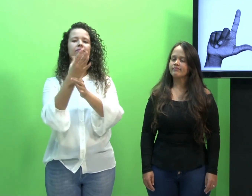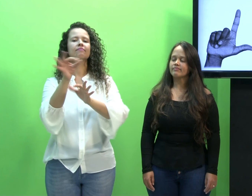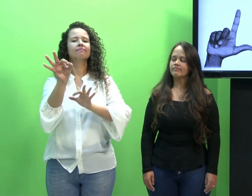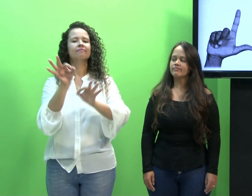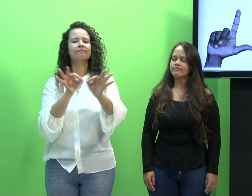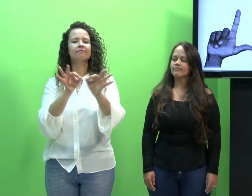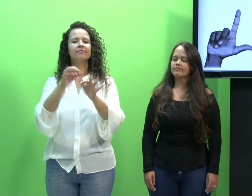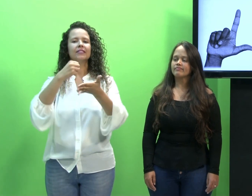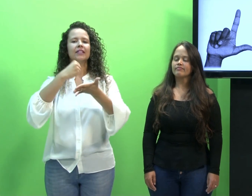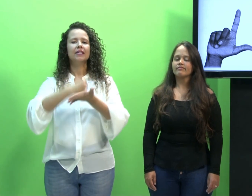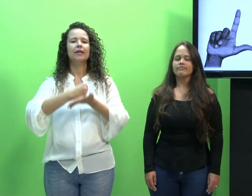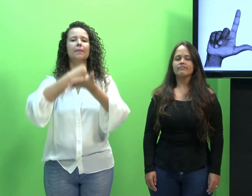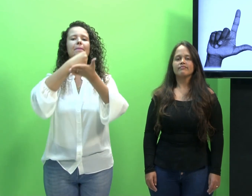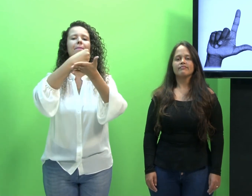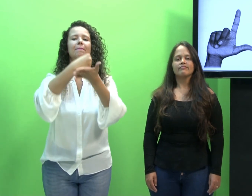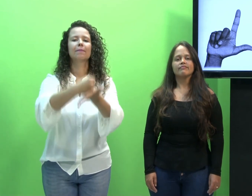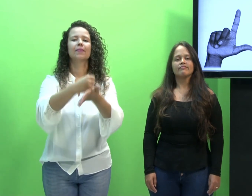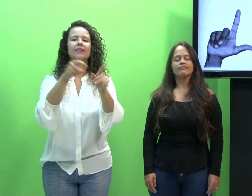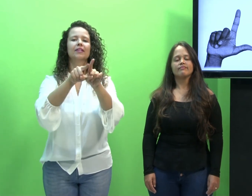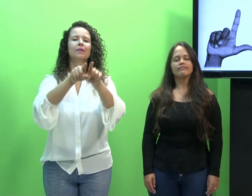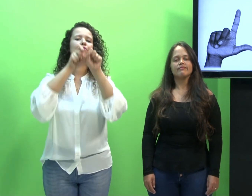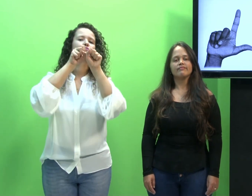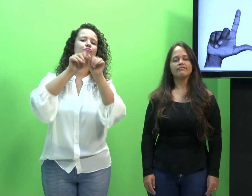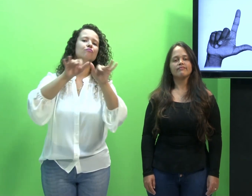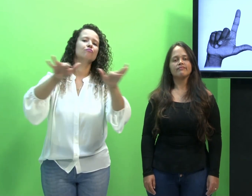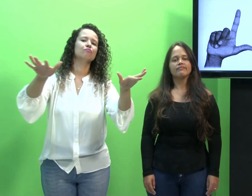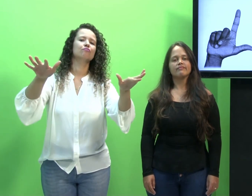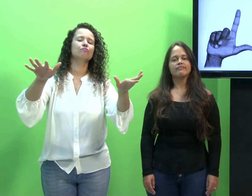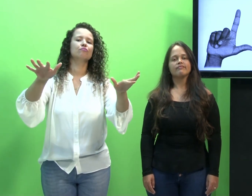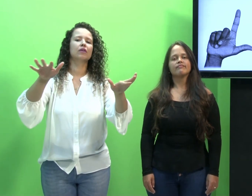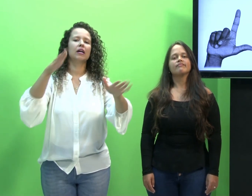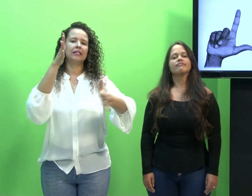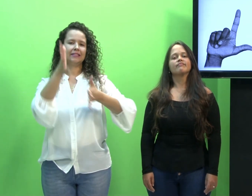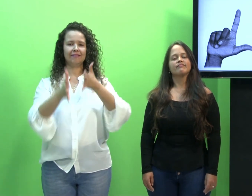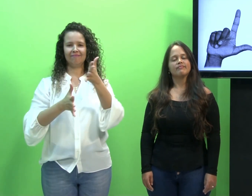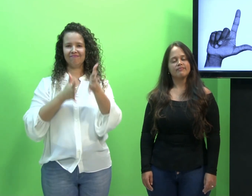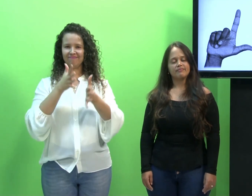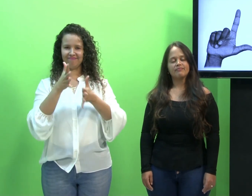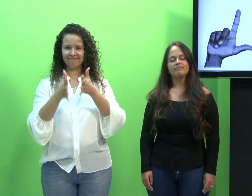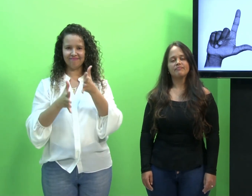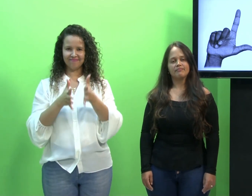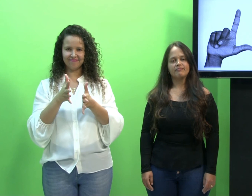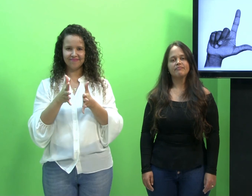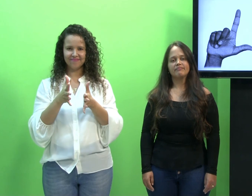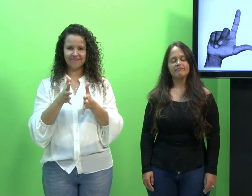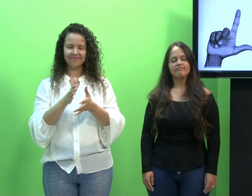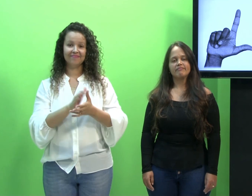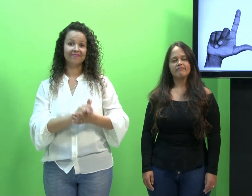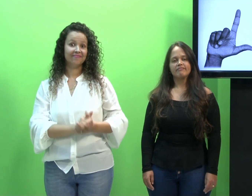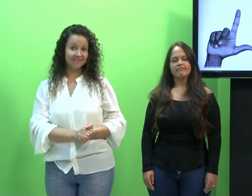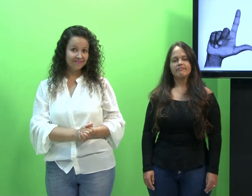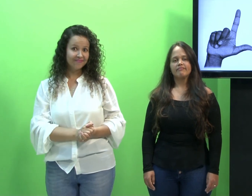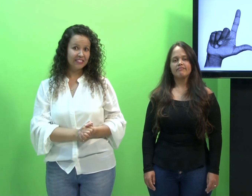de apoiar o uso e difusão da língua brasileira de sinais, Libras, como meio